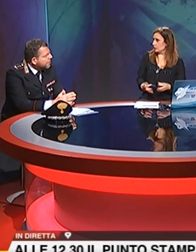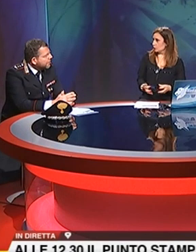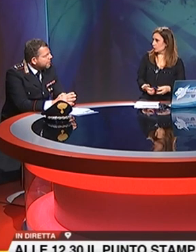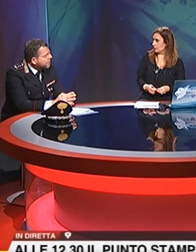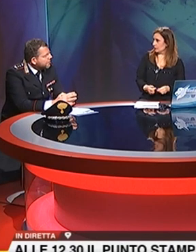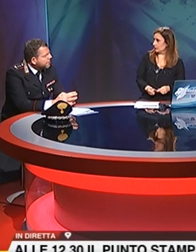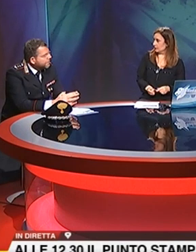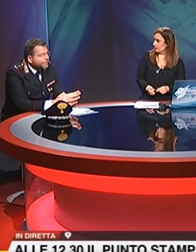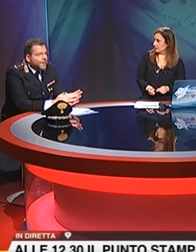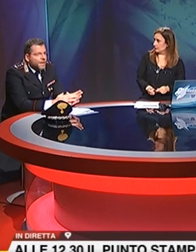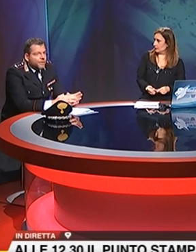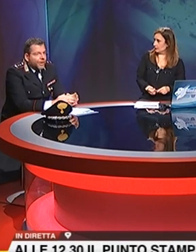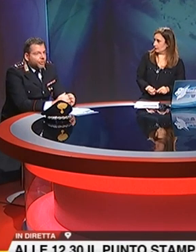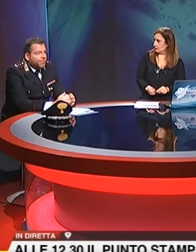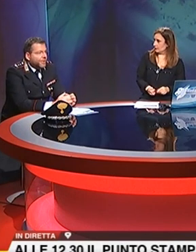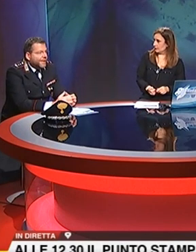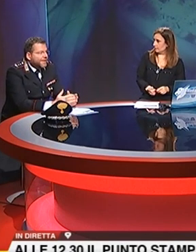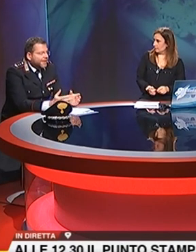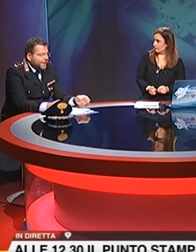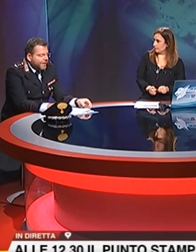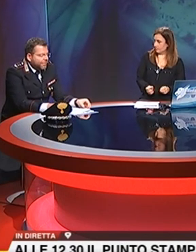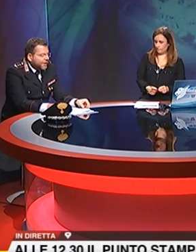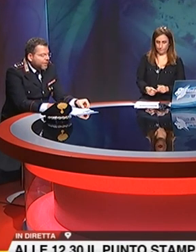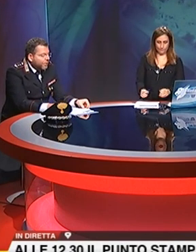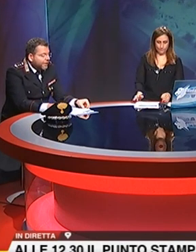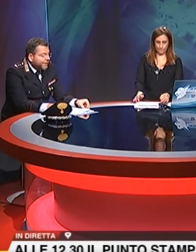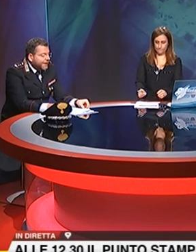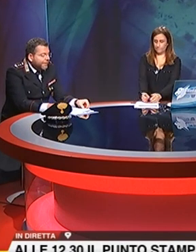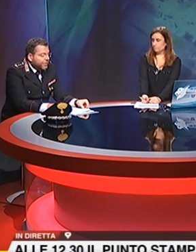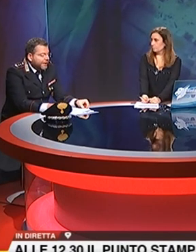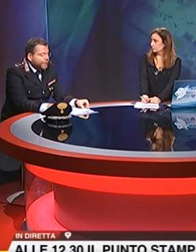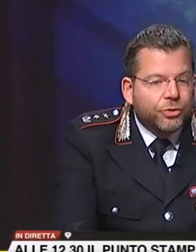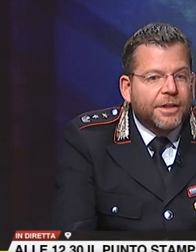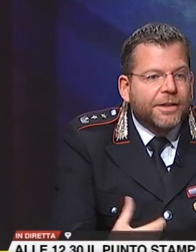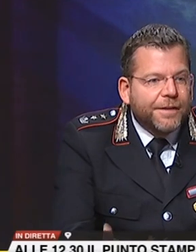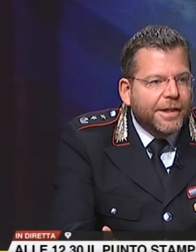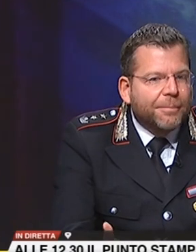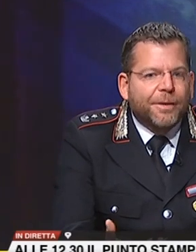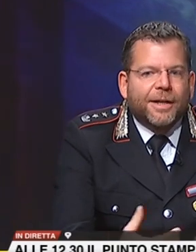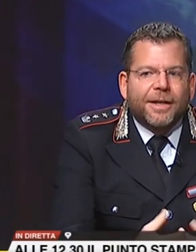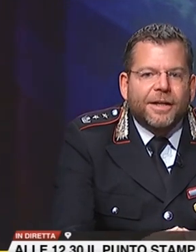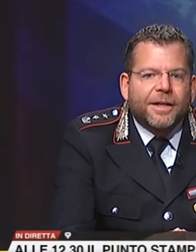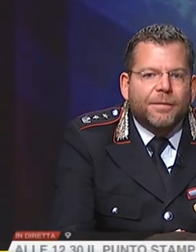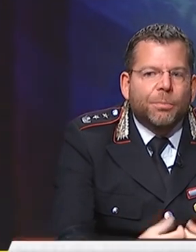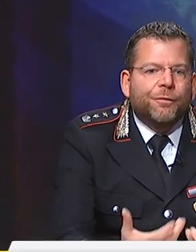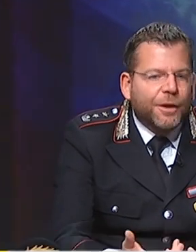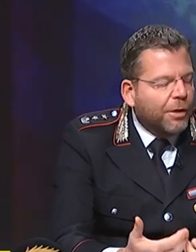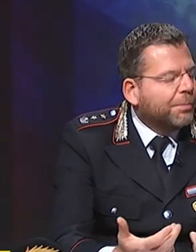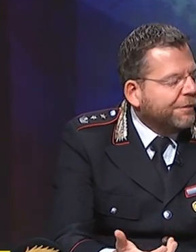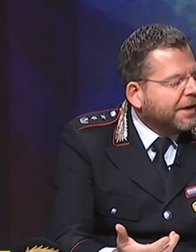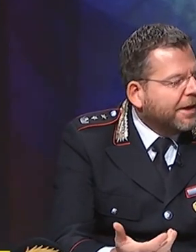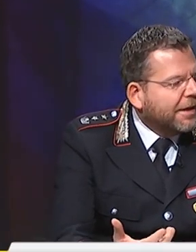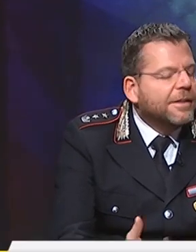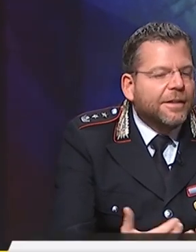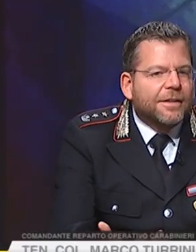per questo, insomma, per... Certo, è importante il ruolo della famiglia, è importante riuscire a intervenire prima che il proprio figlio o la